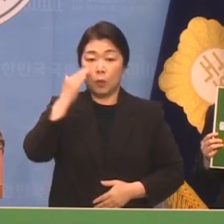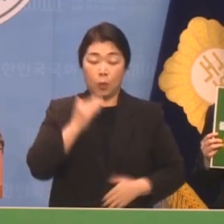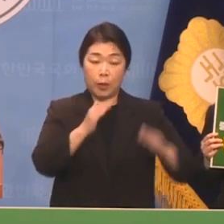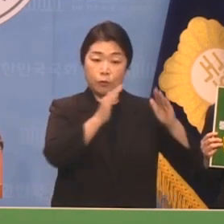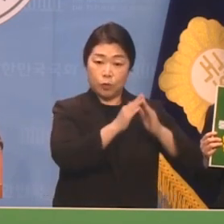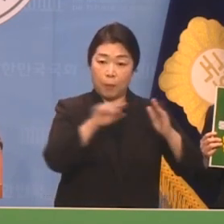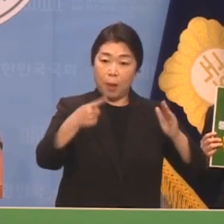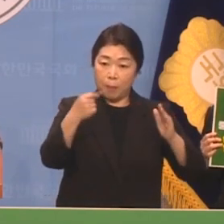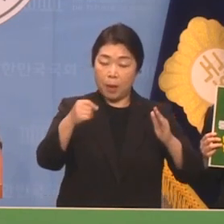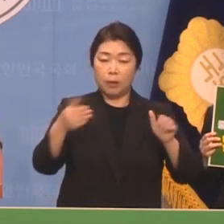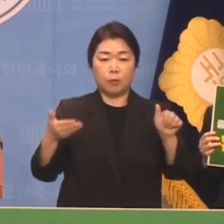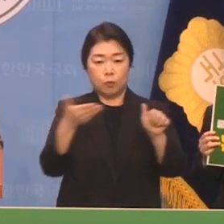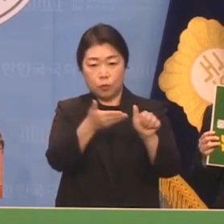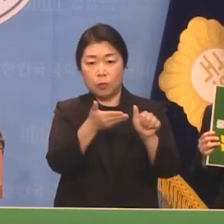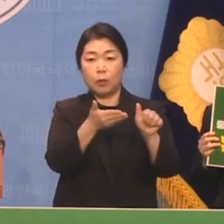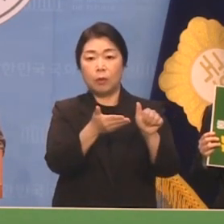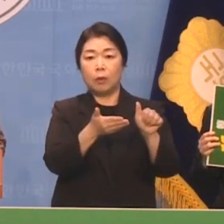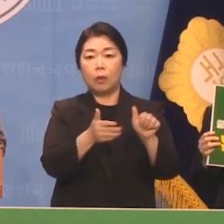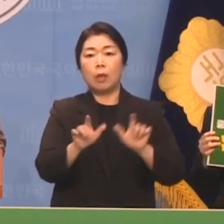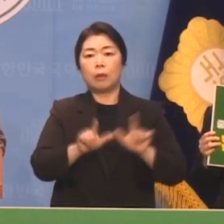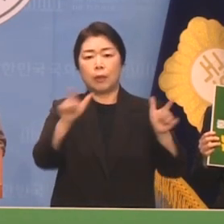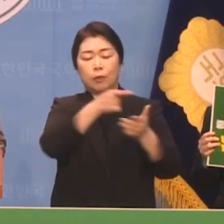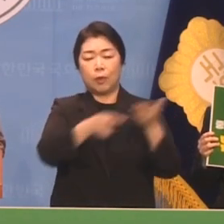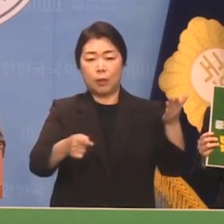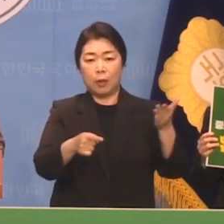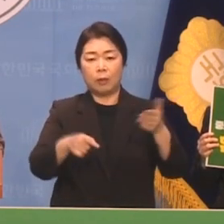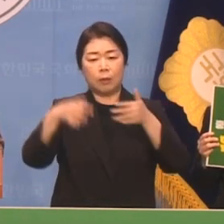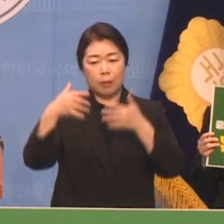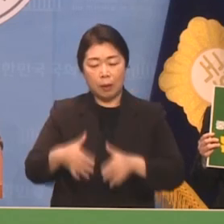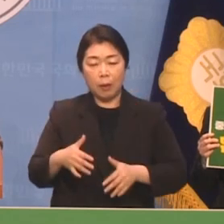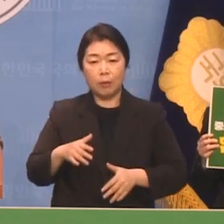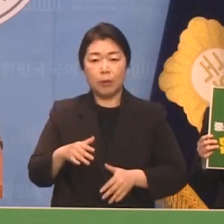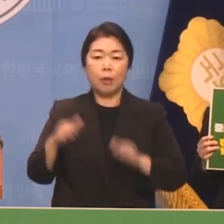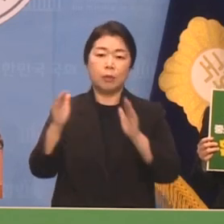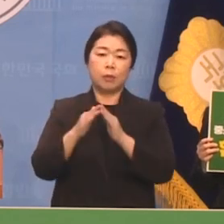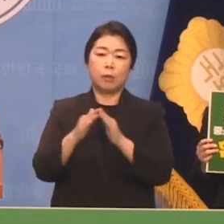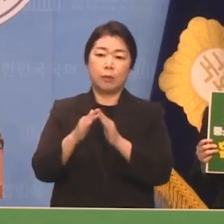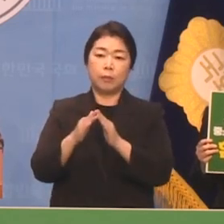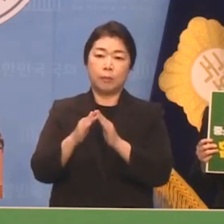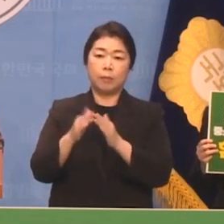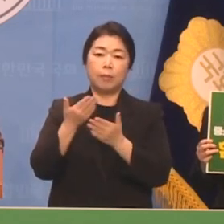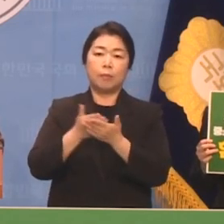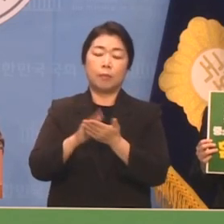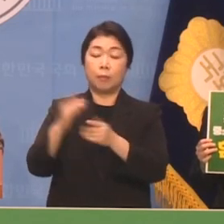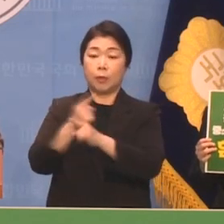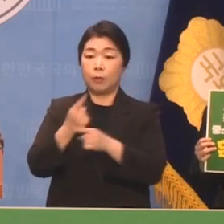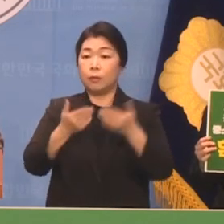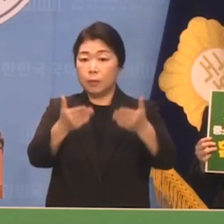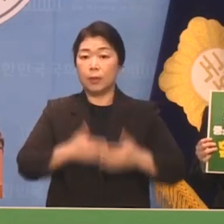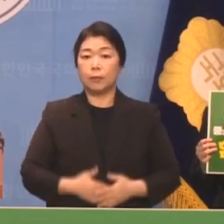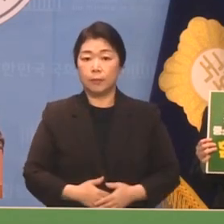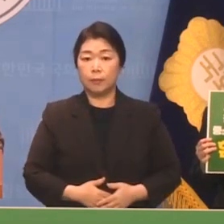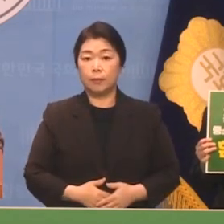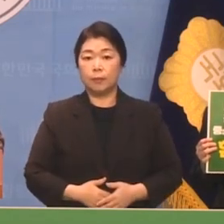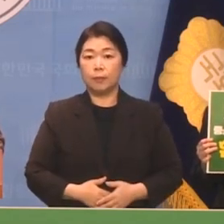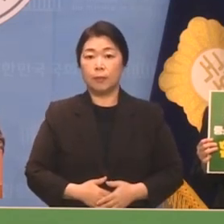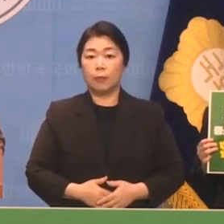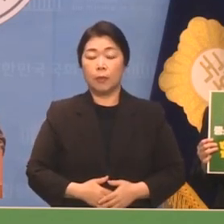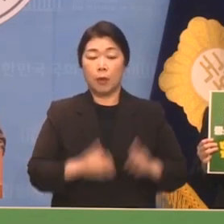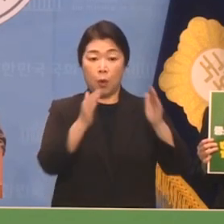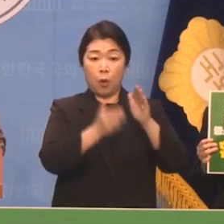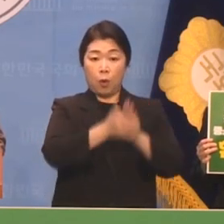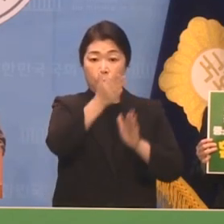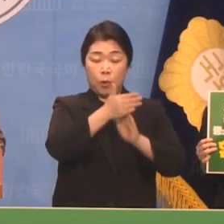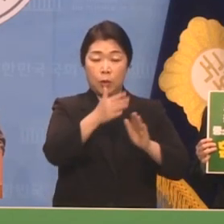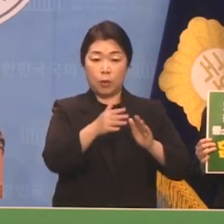녹색주택 100만 호를 공급하여 기후재난에 취약한 주거지를 개선하겠습니다. 건물에너지